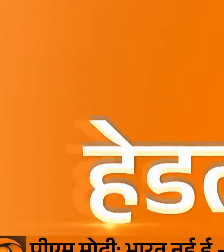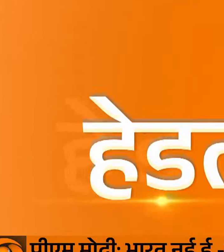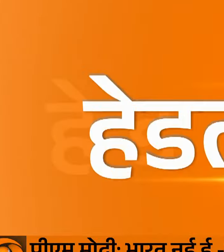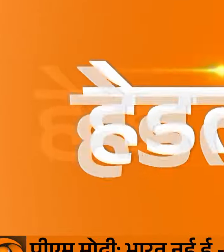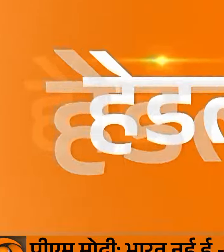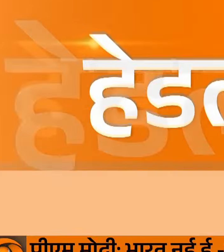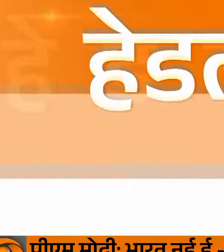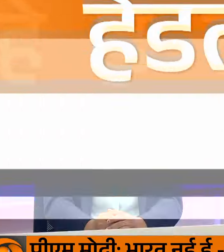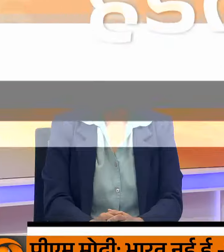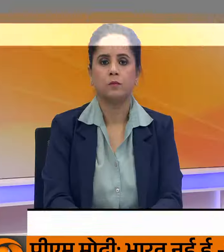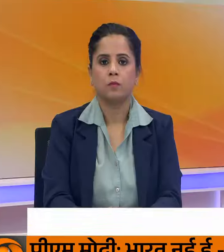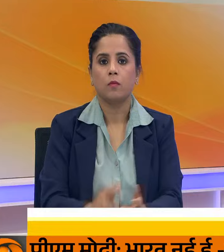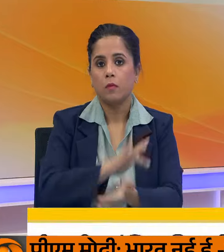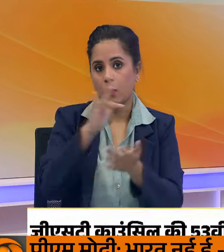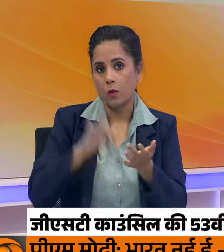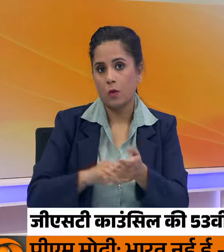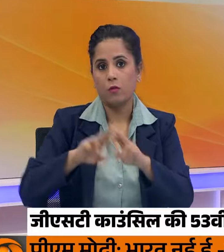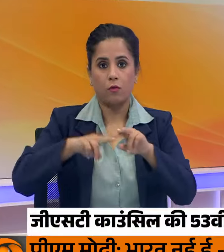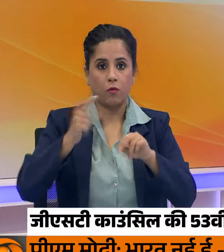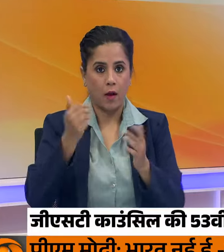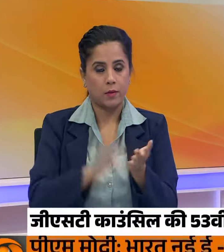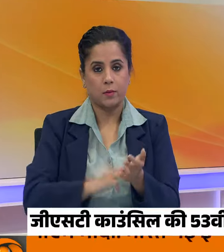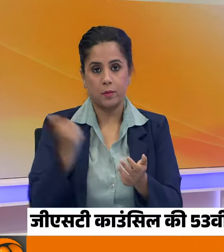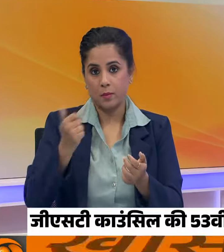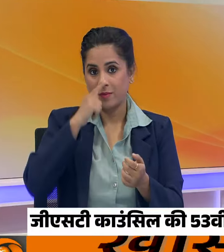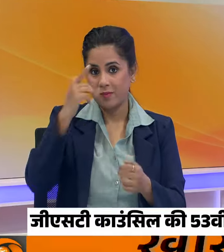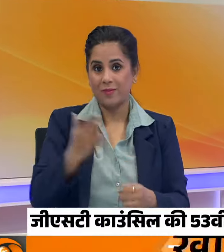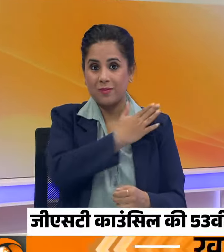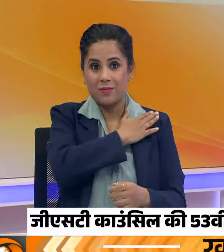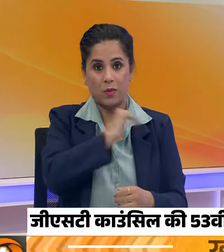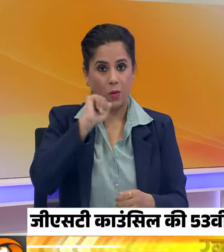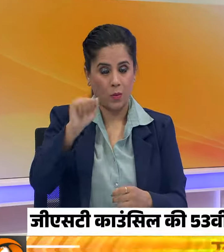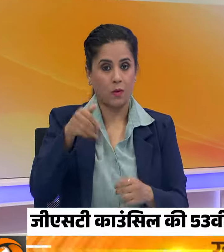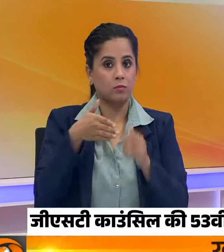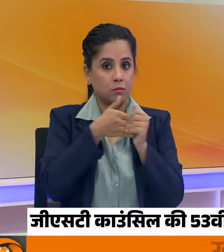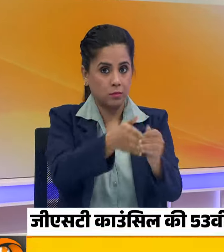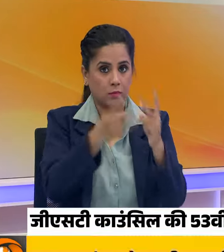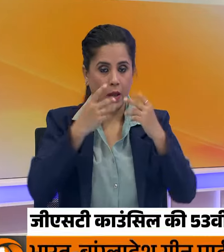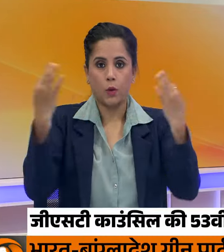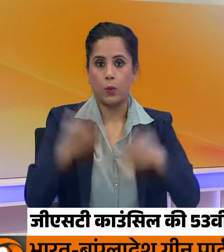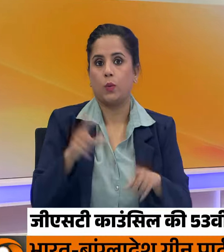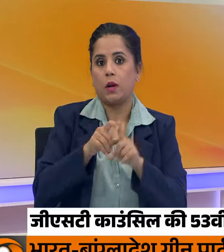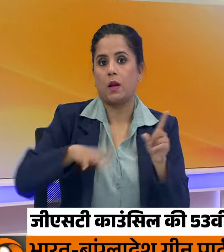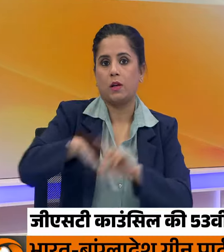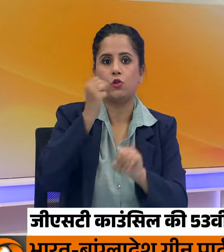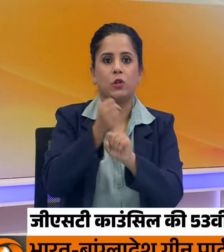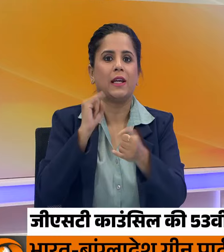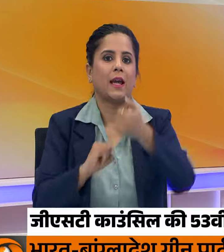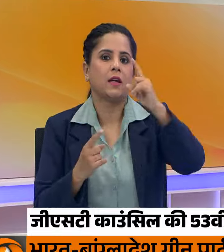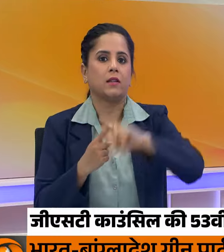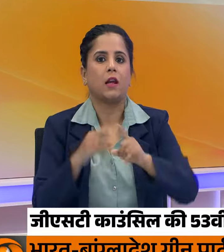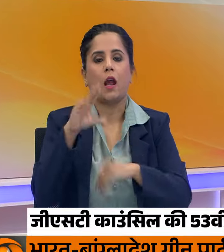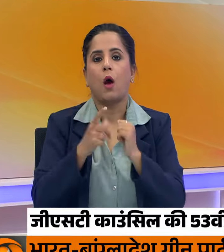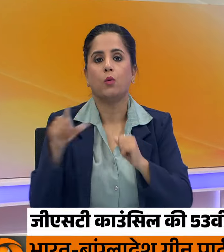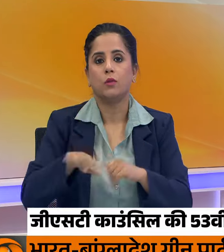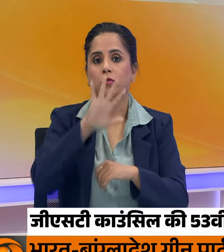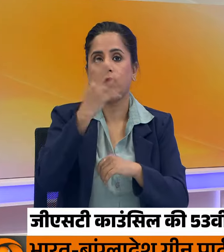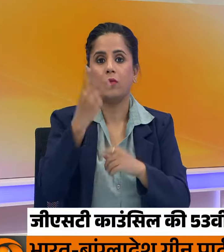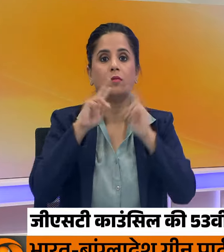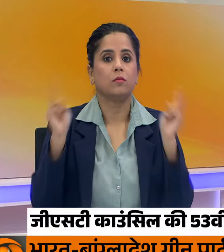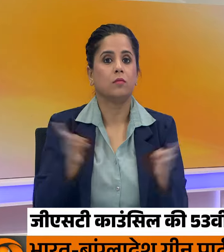गिरफ्तार केंद्रीय वित् मंत्री निर्मला सीतारमण की अध्यक्षता में नई दिल्ली में जीएसटी कांसिल की 5वी